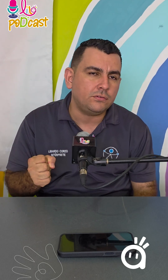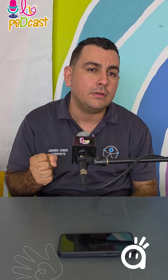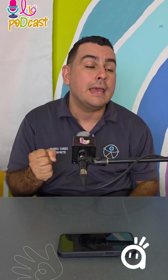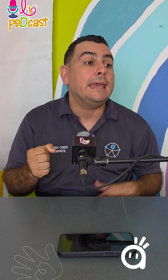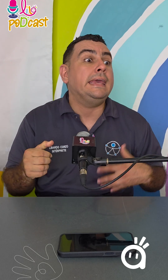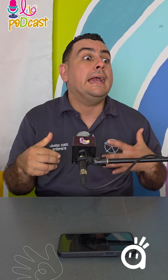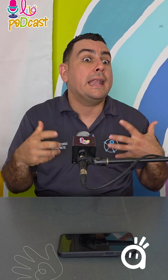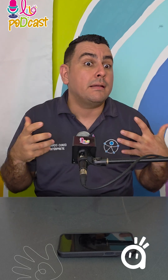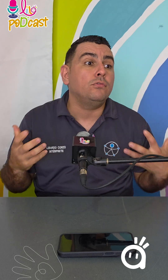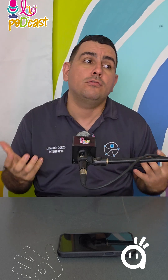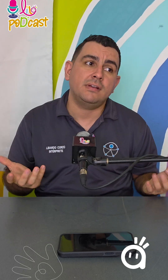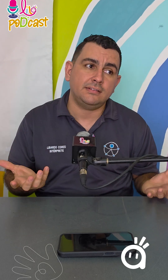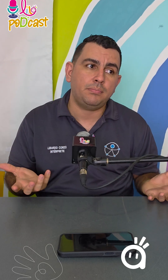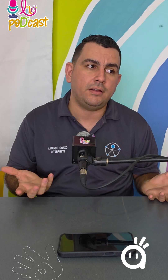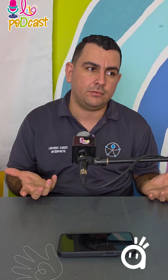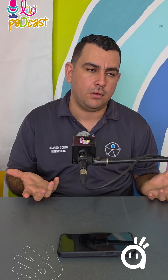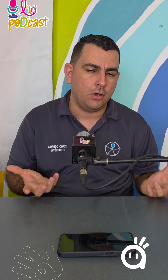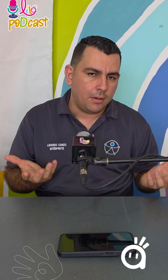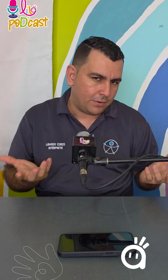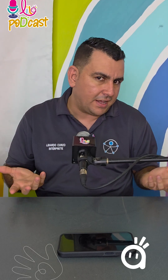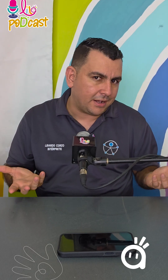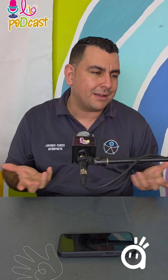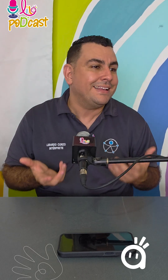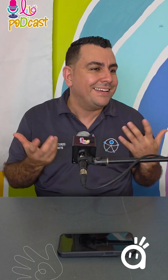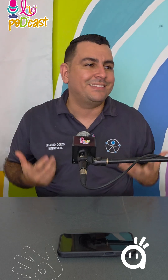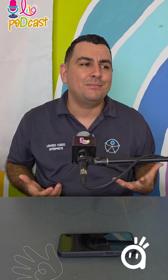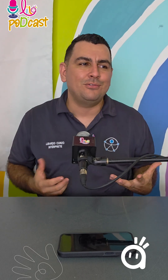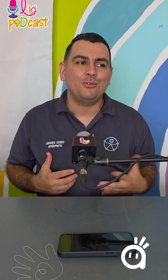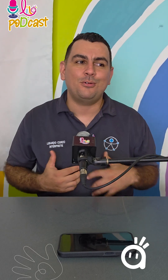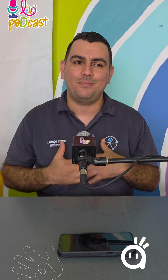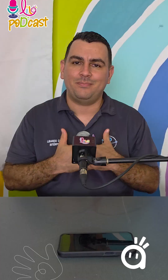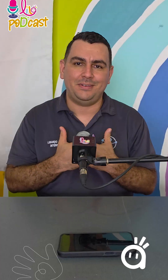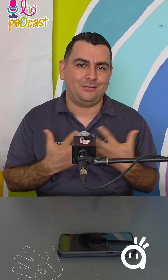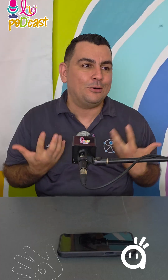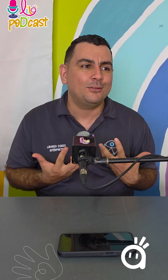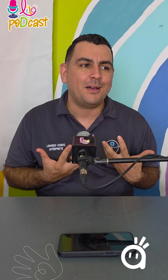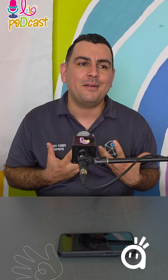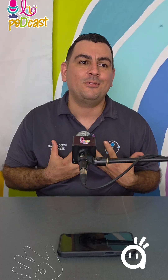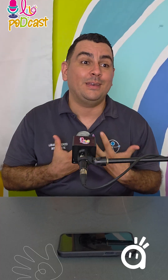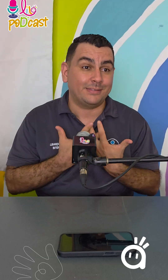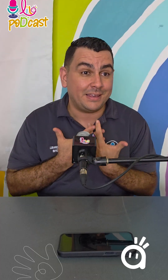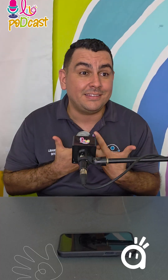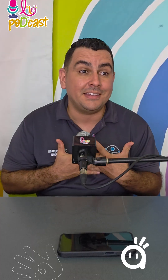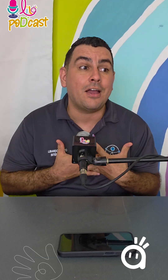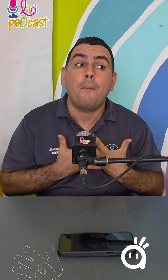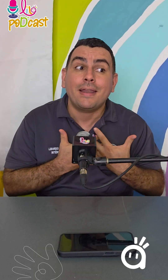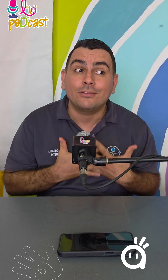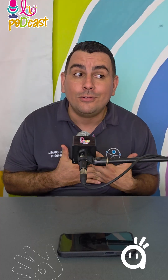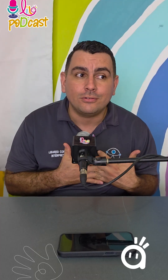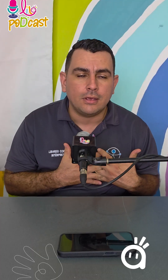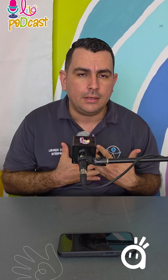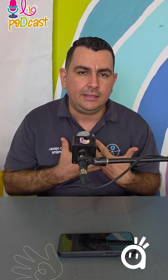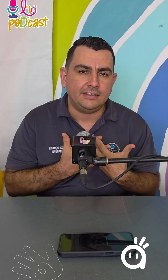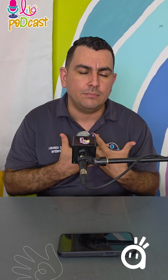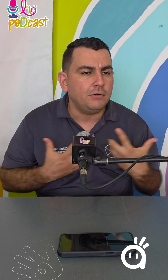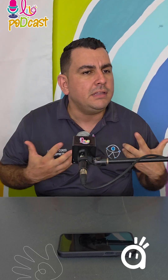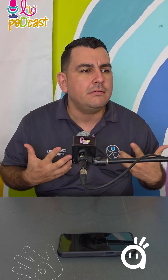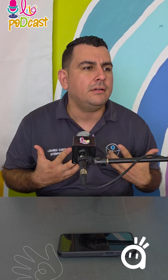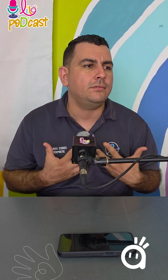derechos y ganar mucho más espacios. Porque recuerden que este mundo, pues todos sabemos, está diseñado para todos y es muy